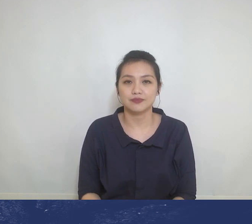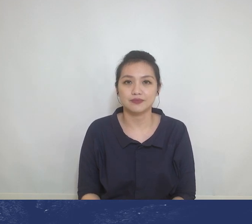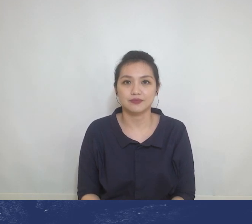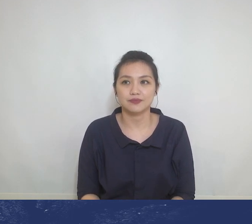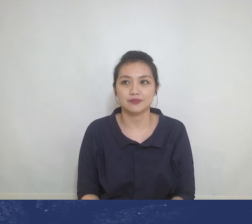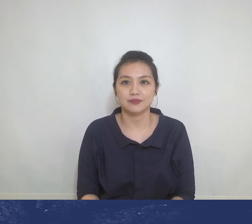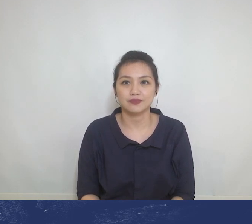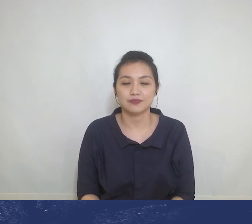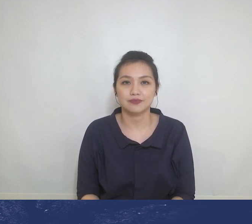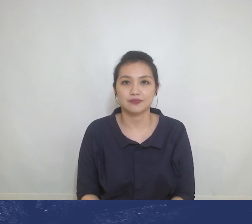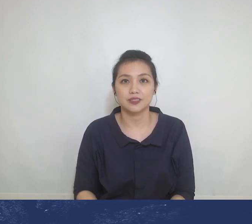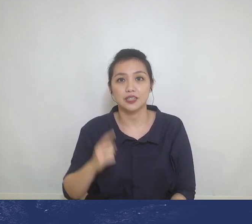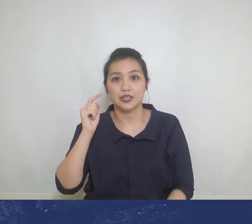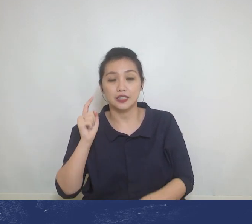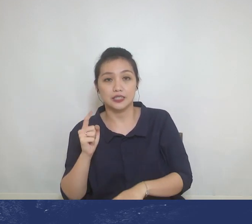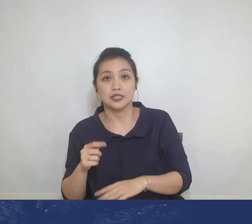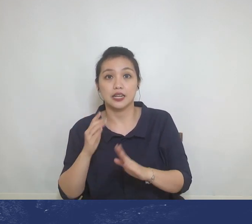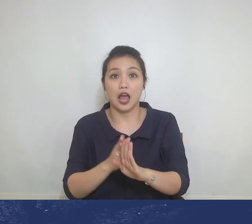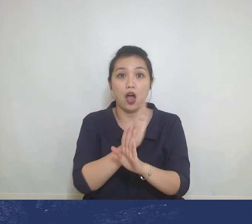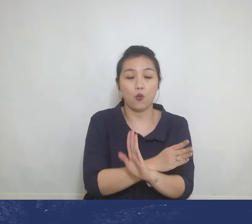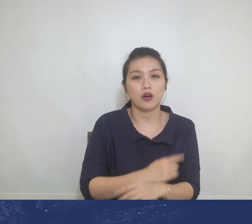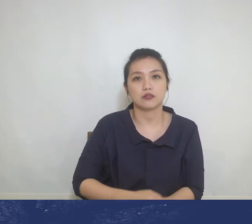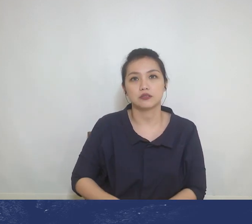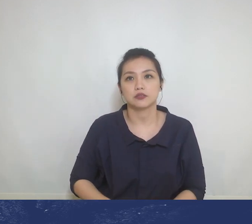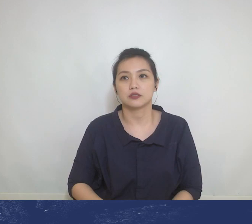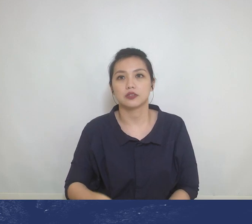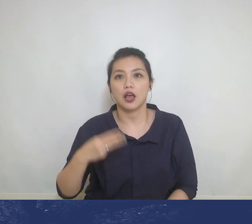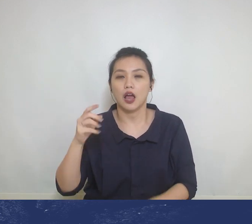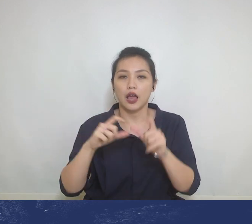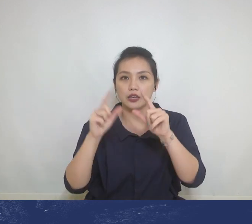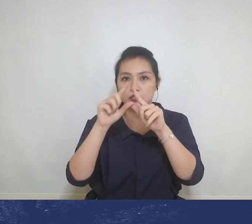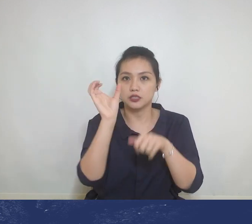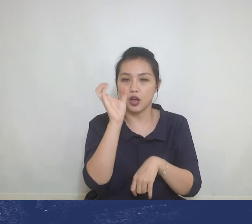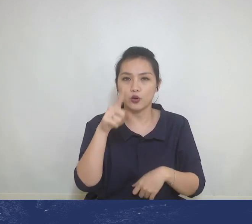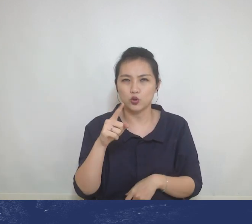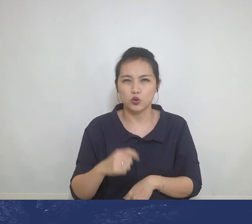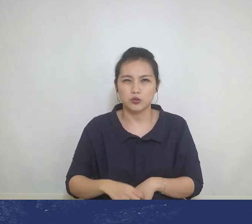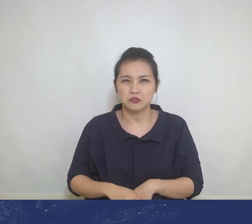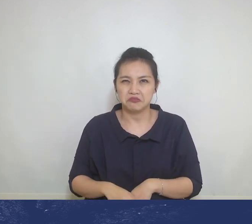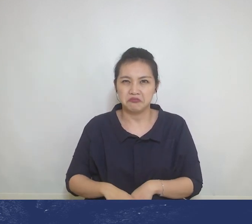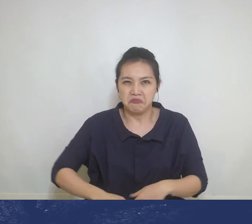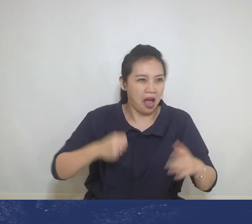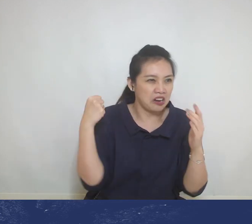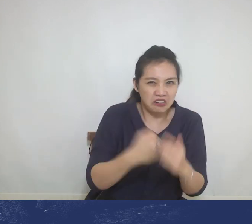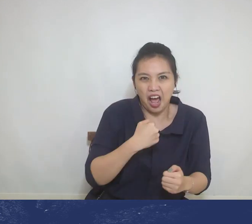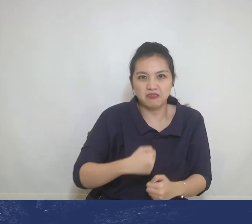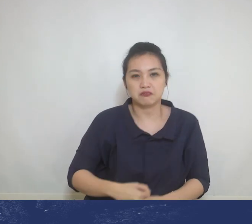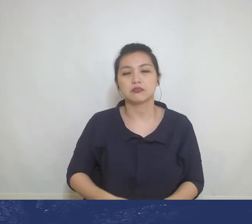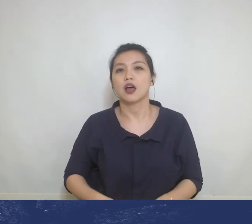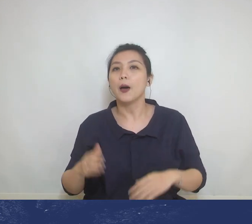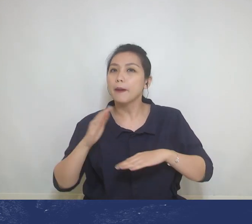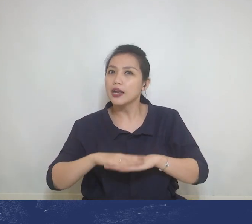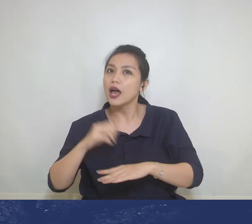lalu bertangis-tangisanlah mereka. Di awal, Esau itu sudah dendam sama Yakub, mau bunuh Yakub. Tapi di